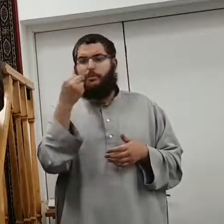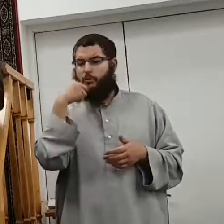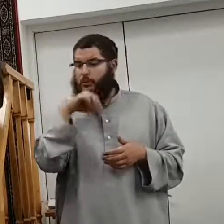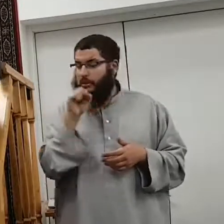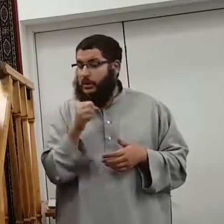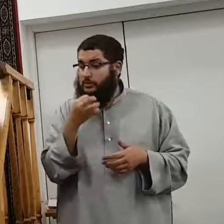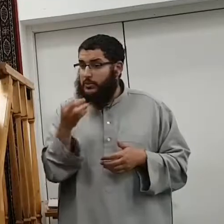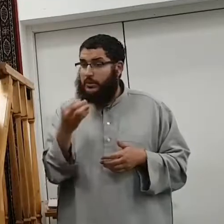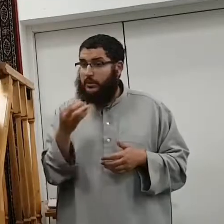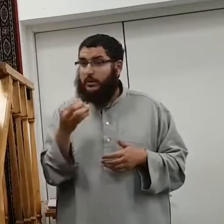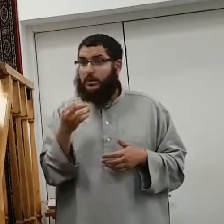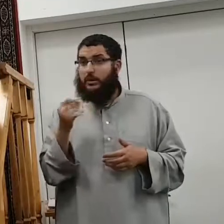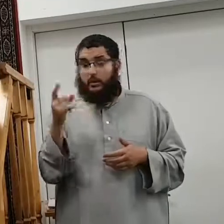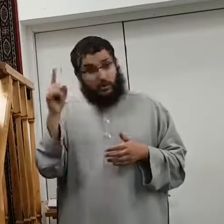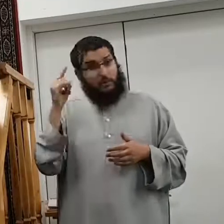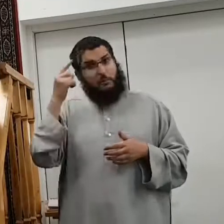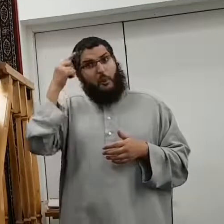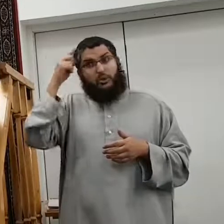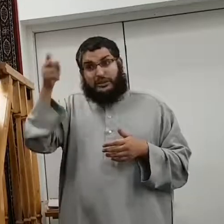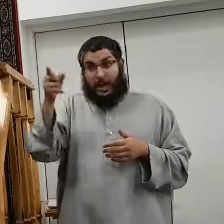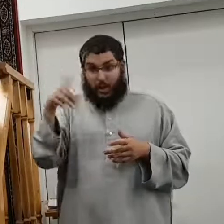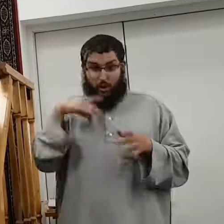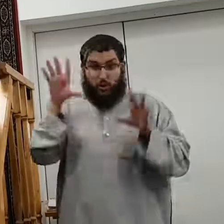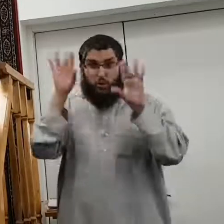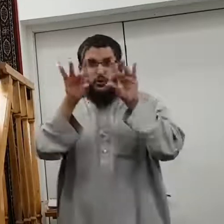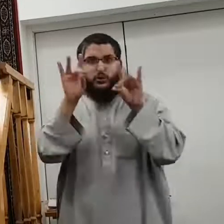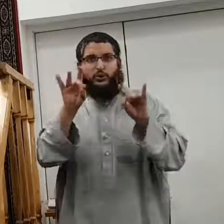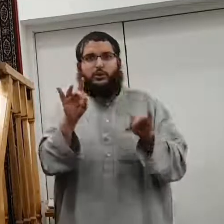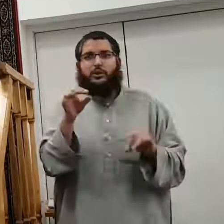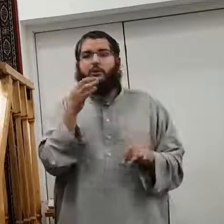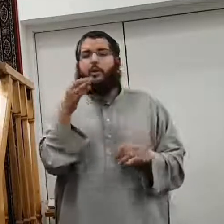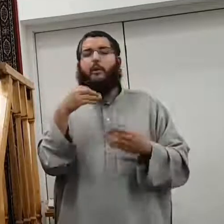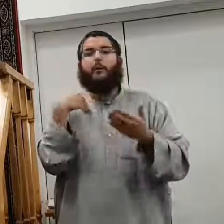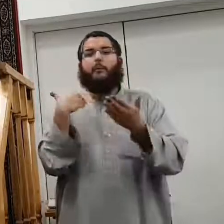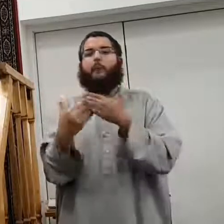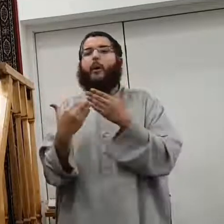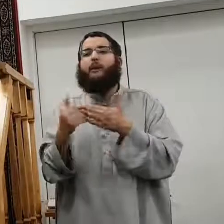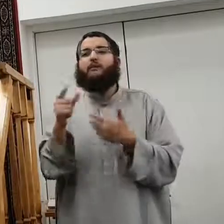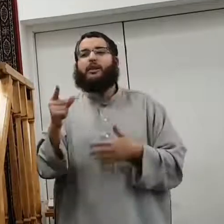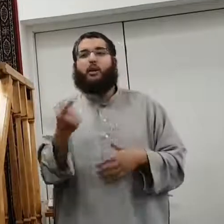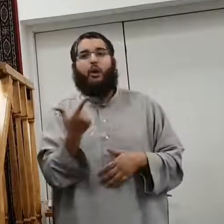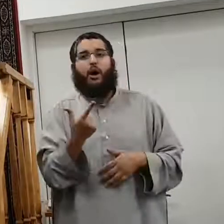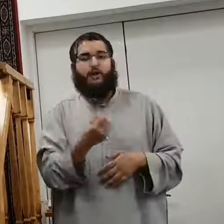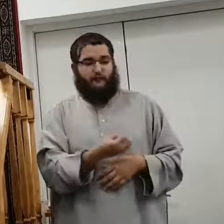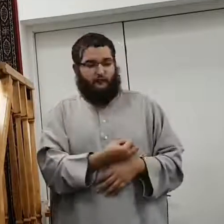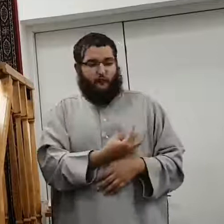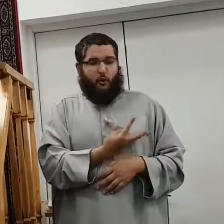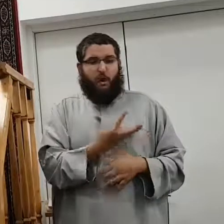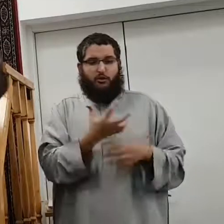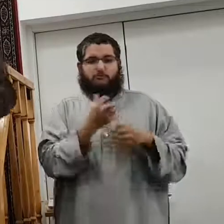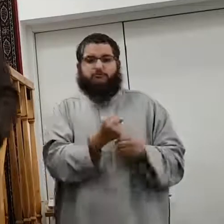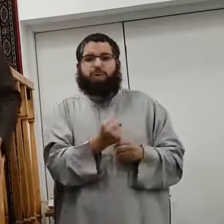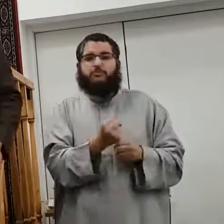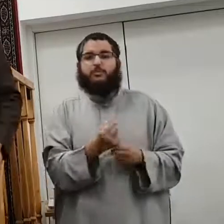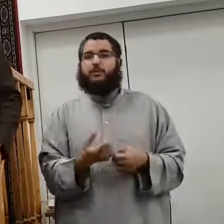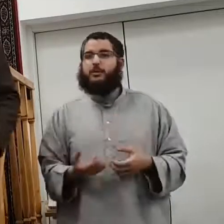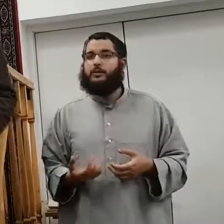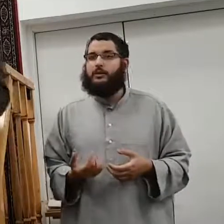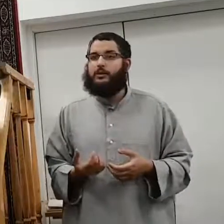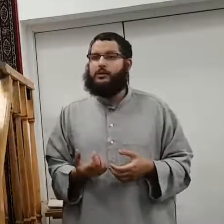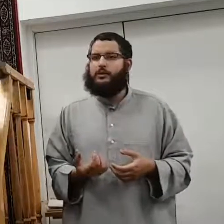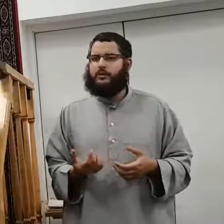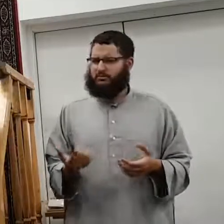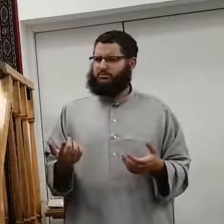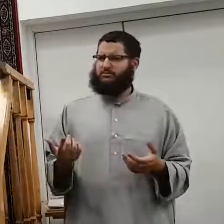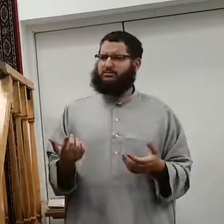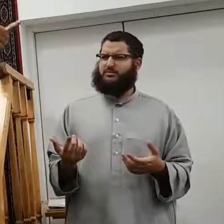a dit, ces pensées vous ont touché? Et il a dit, ça prouve que votre foi, elle est ferme, certaine, solide. Tu